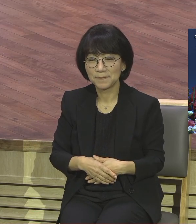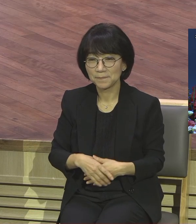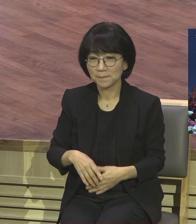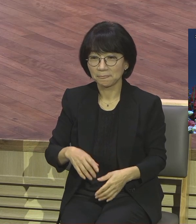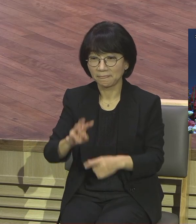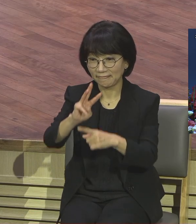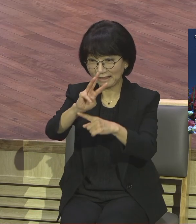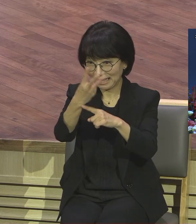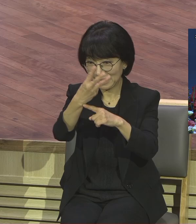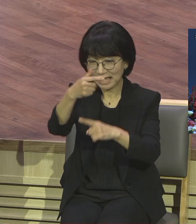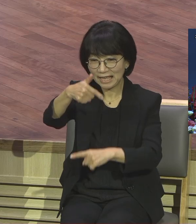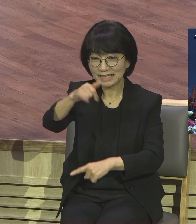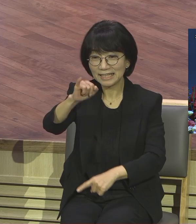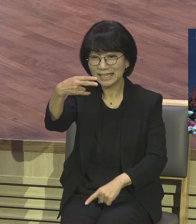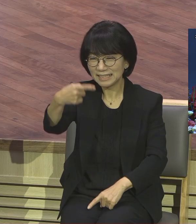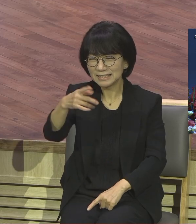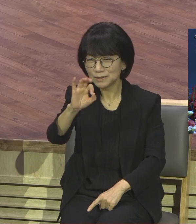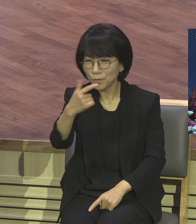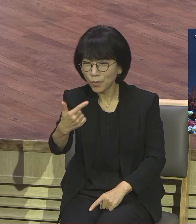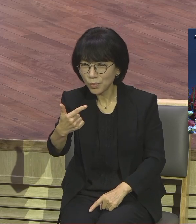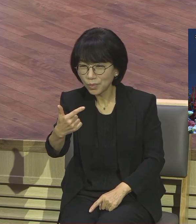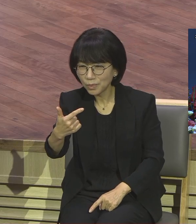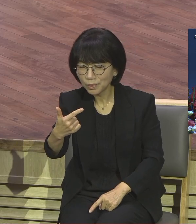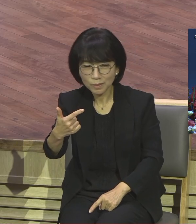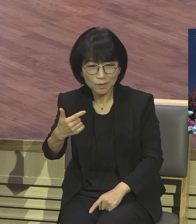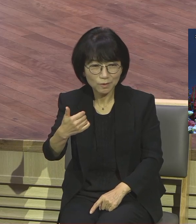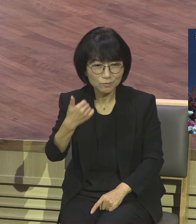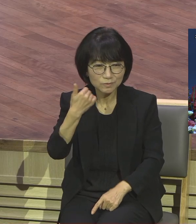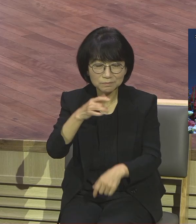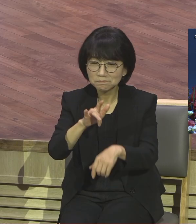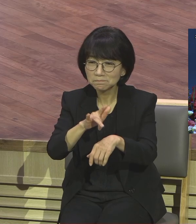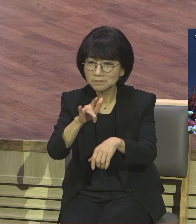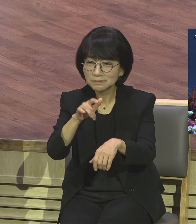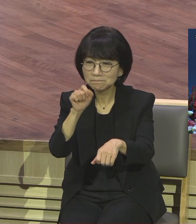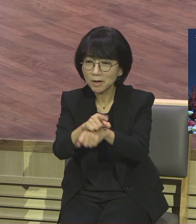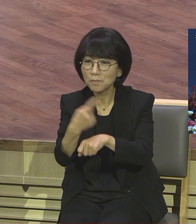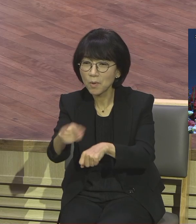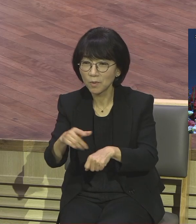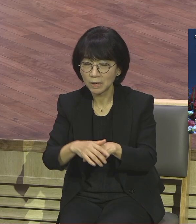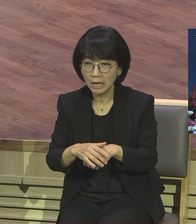기도는 약함, 소심의 대명사예요.